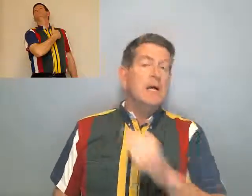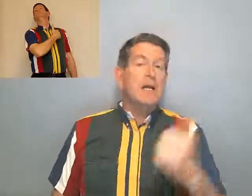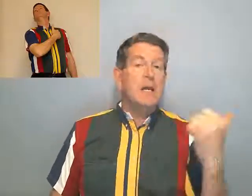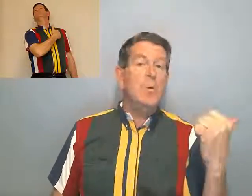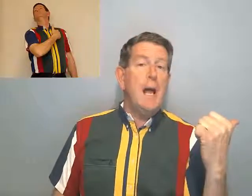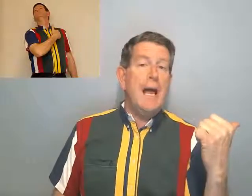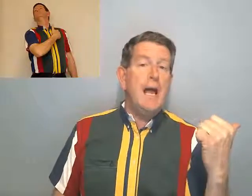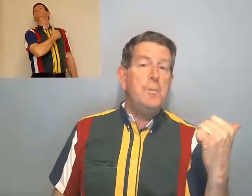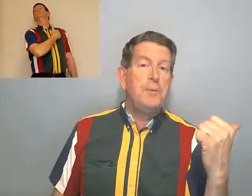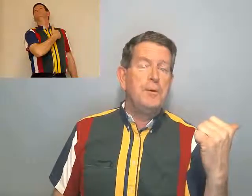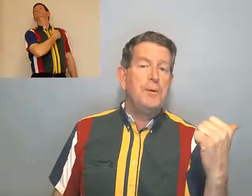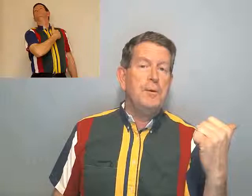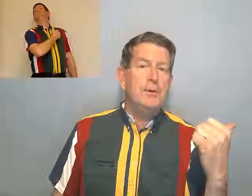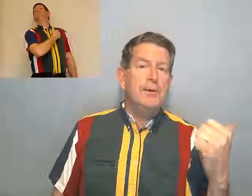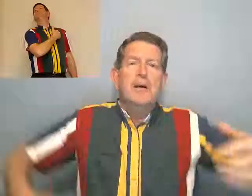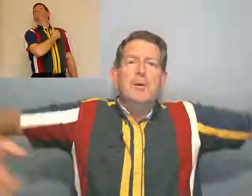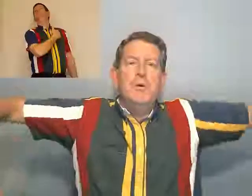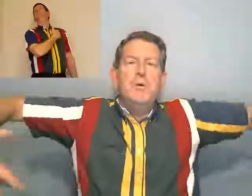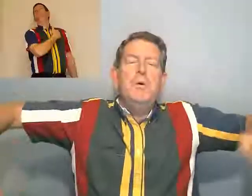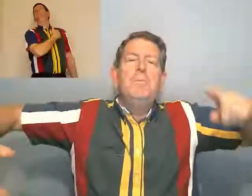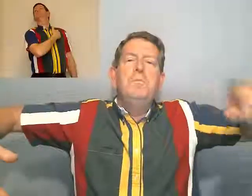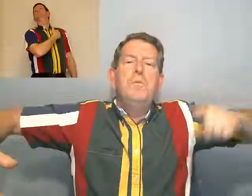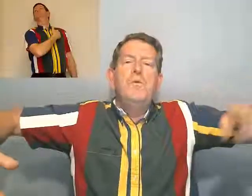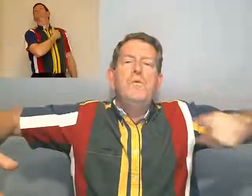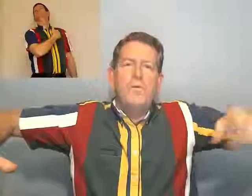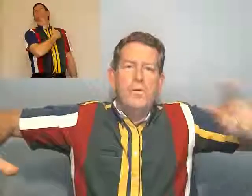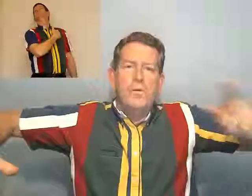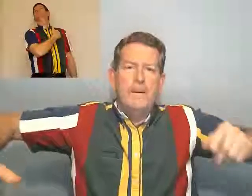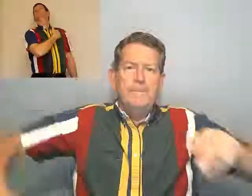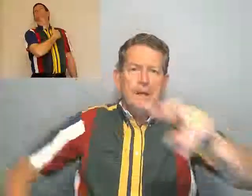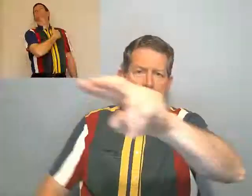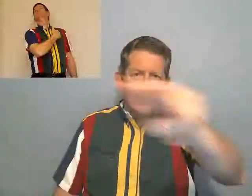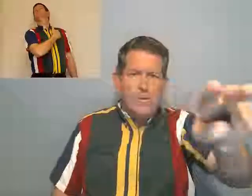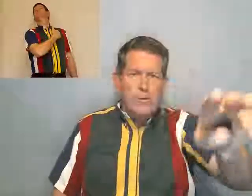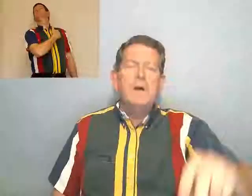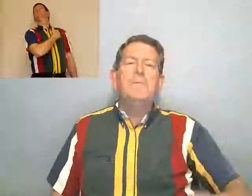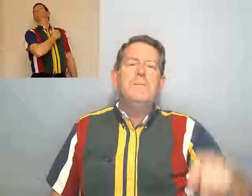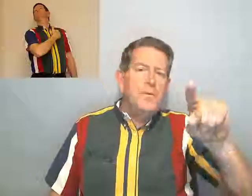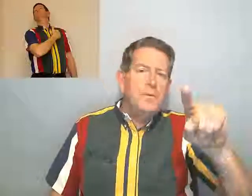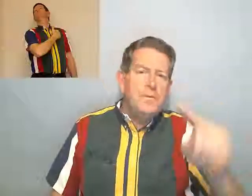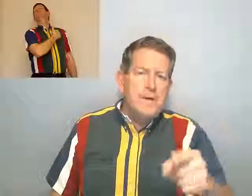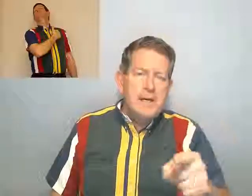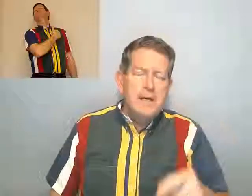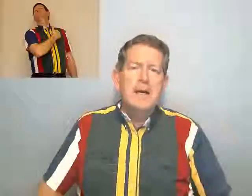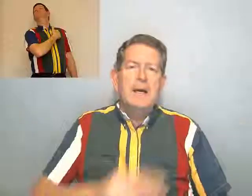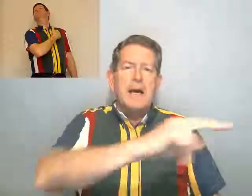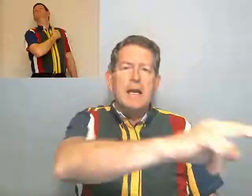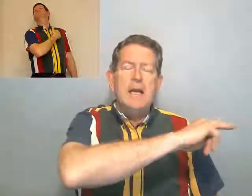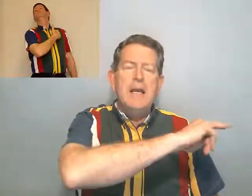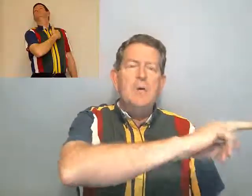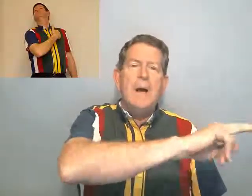il ou elle peut, nous pouvons, vous pouvez, et il ou